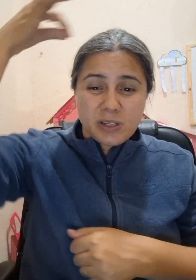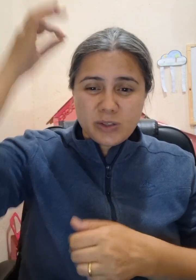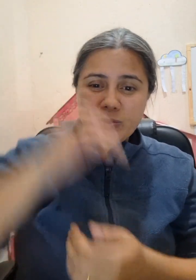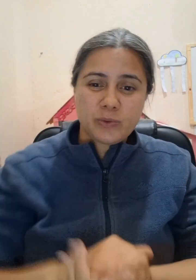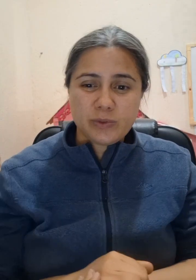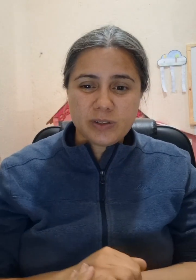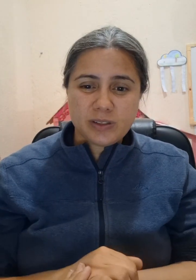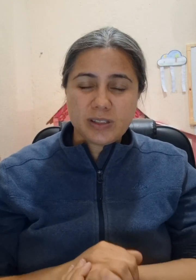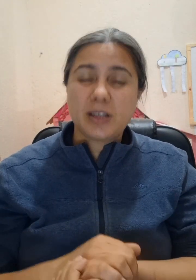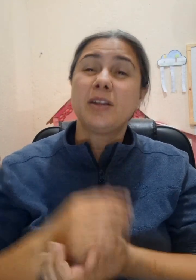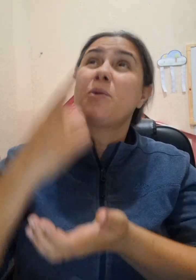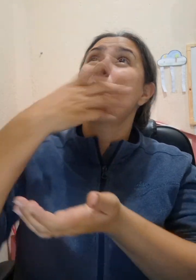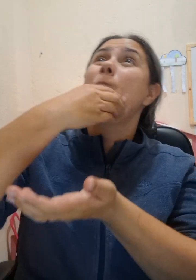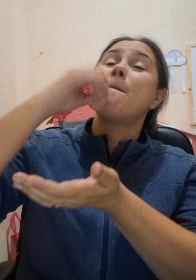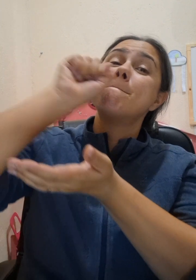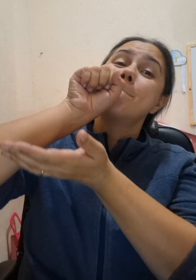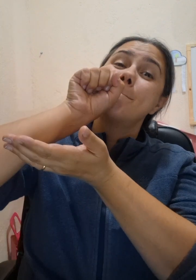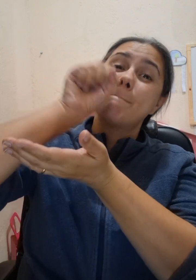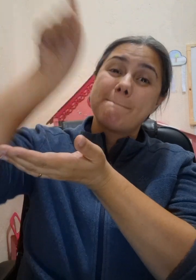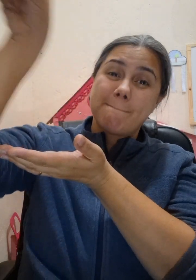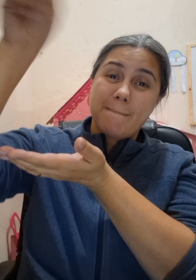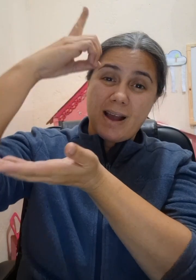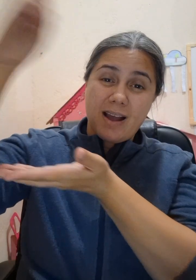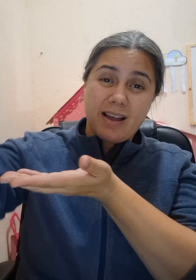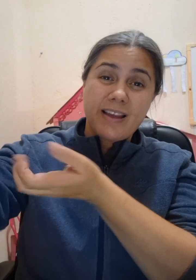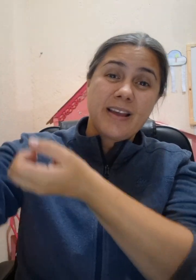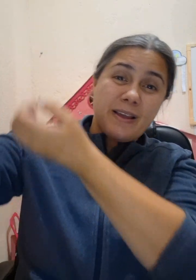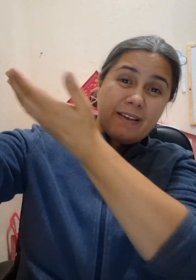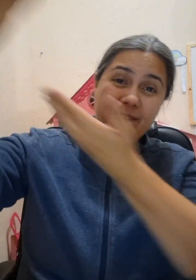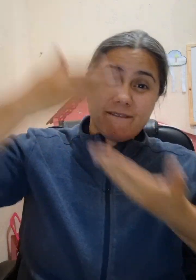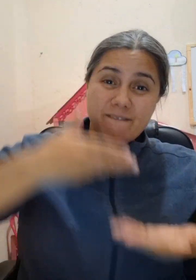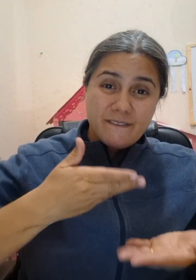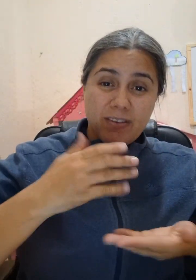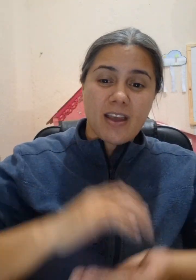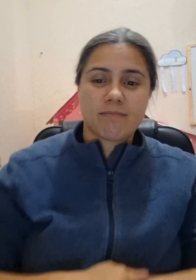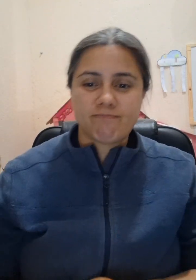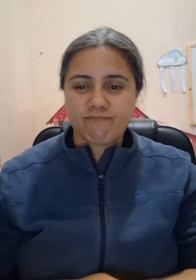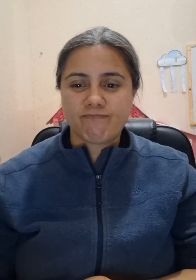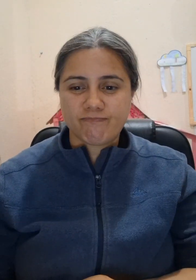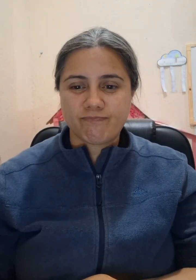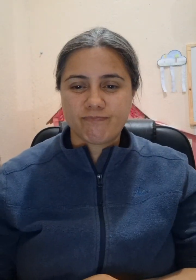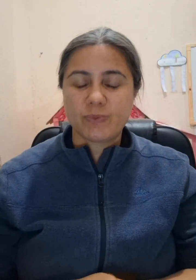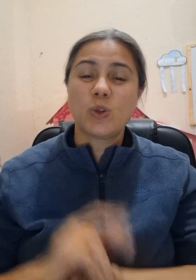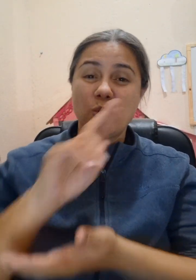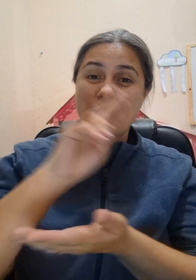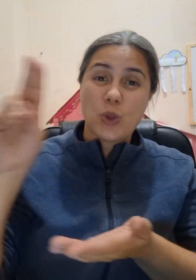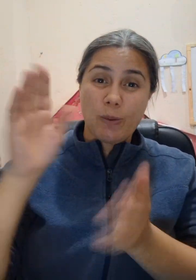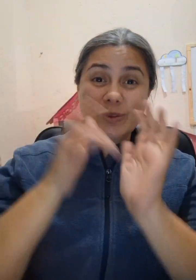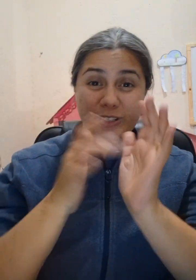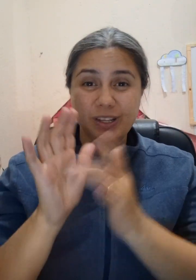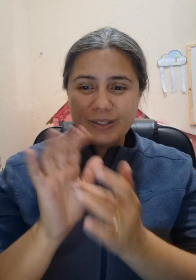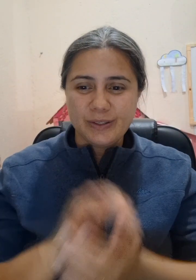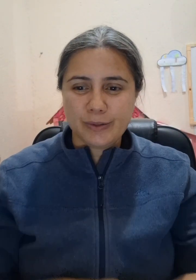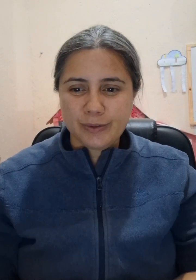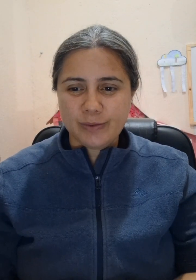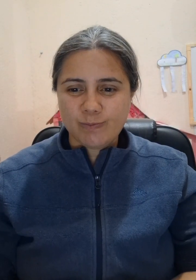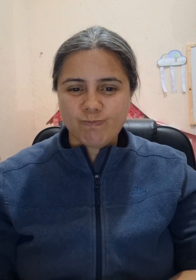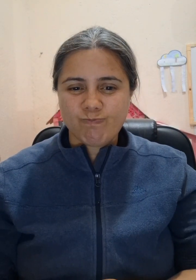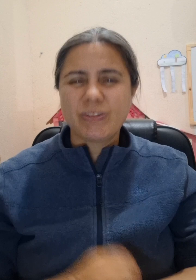Consolador, o Espírito Santo, em que o Pai enviou em meu